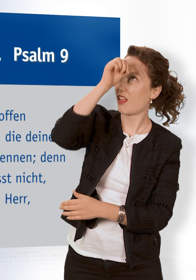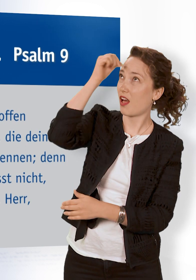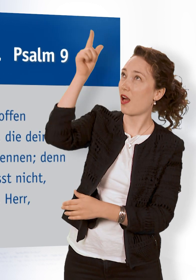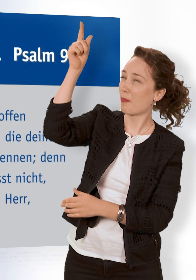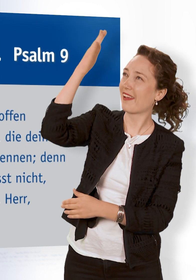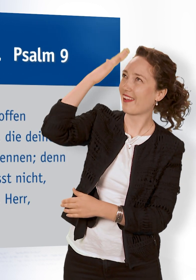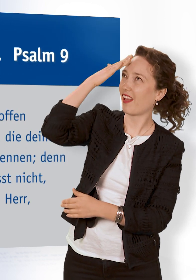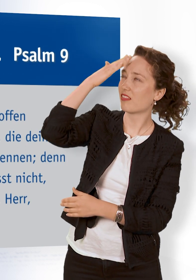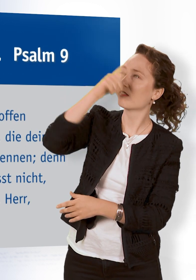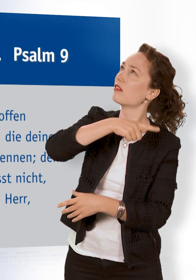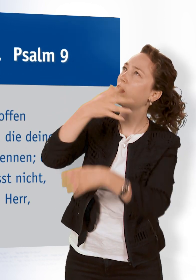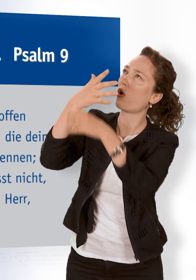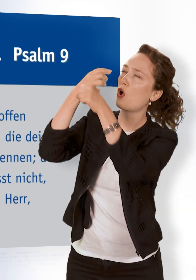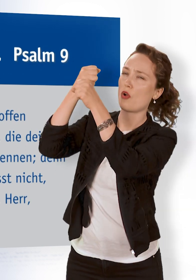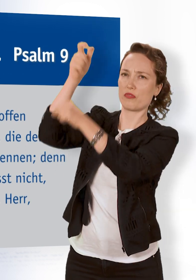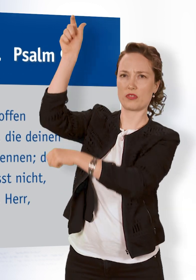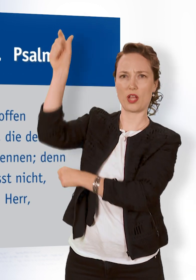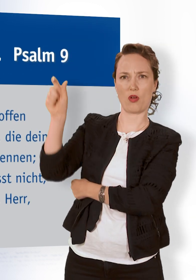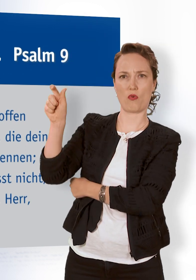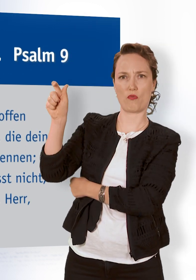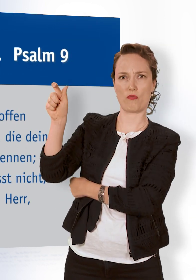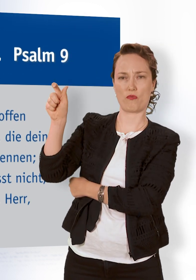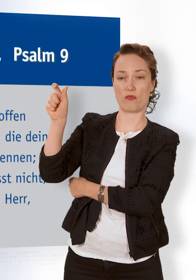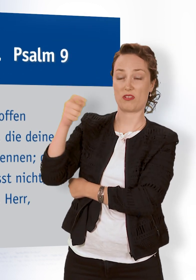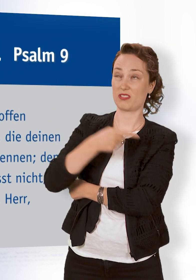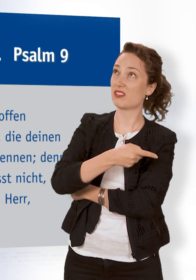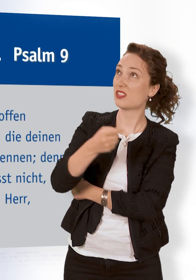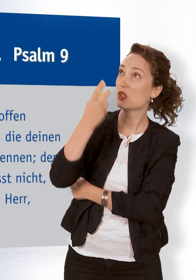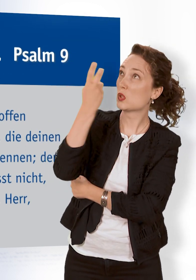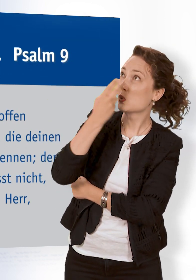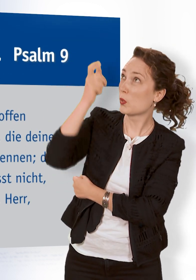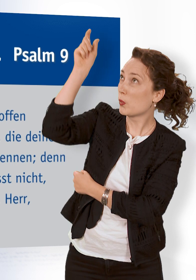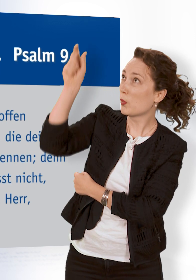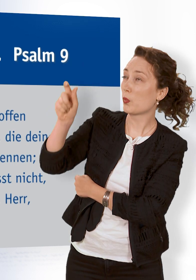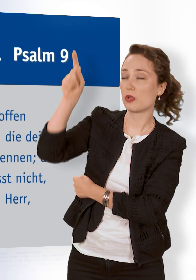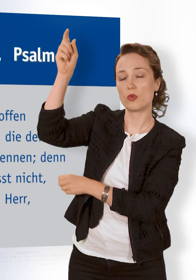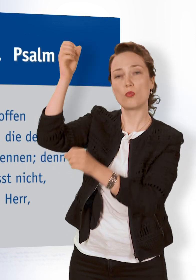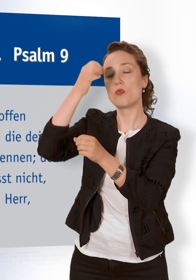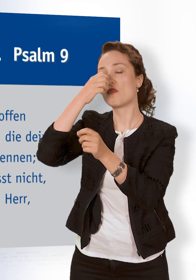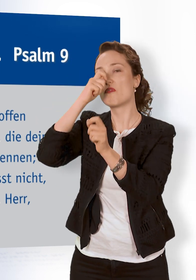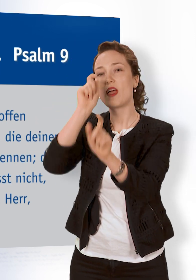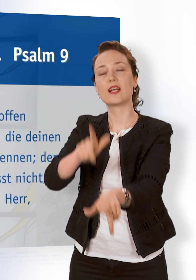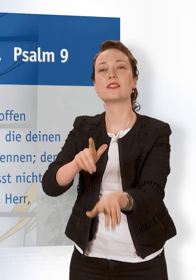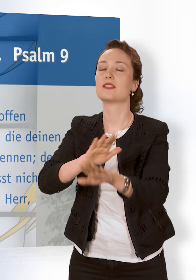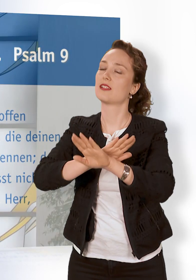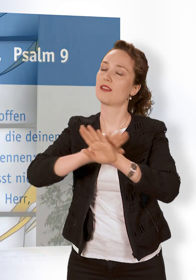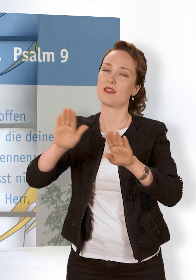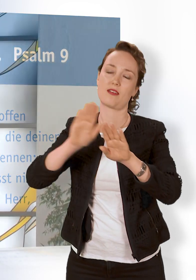kennen, denn du verlässt nicht die, die dich, Herr, suchen.